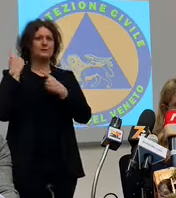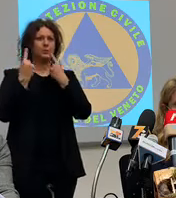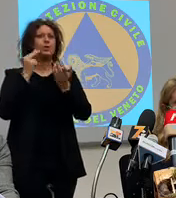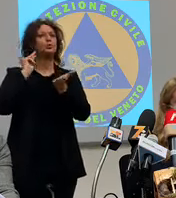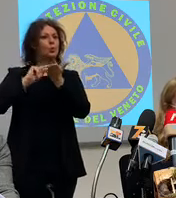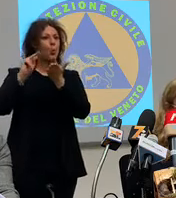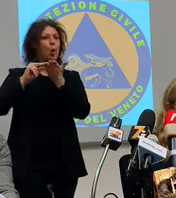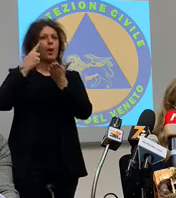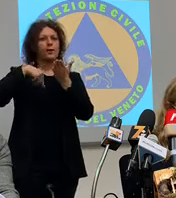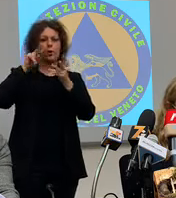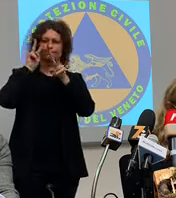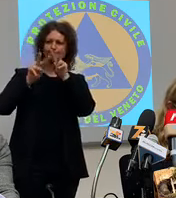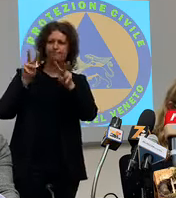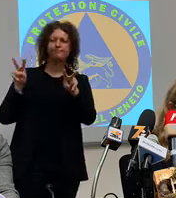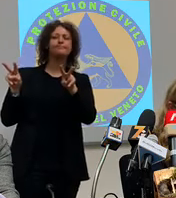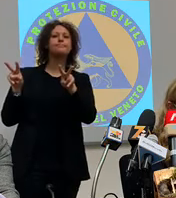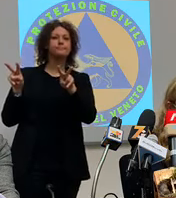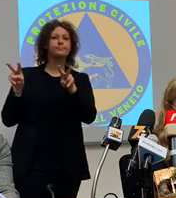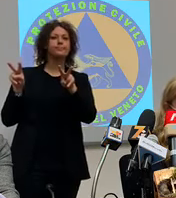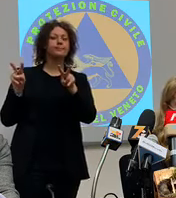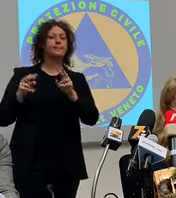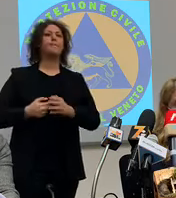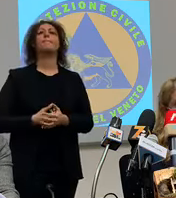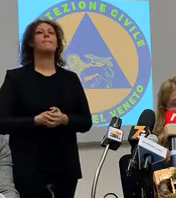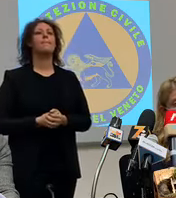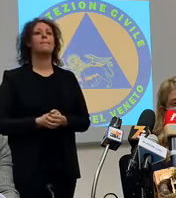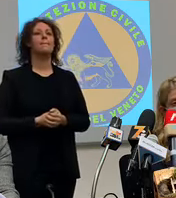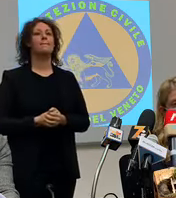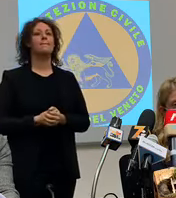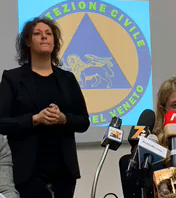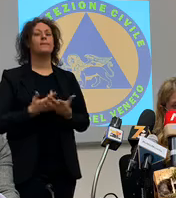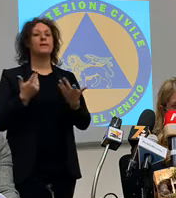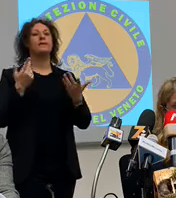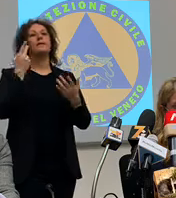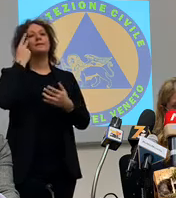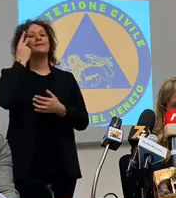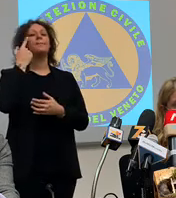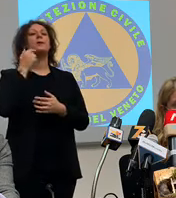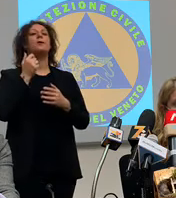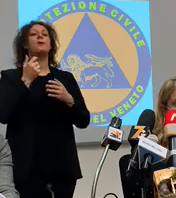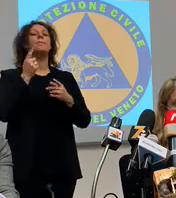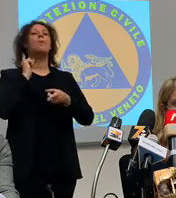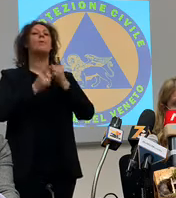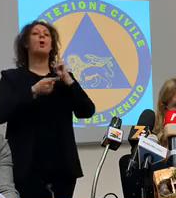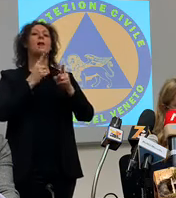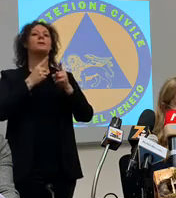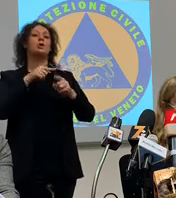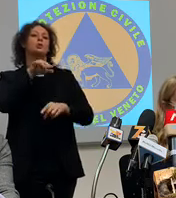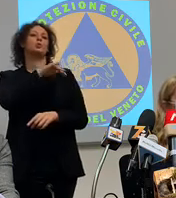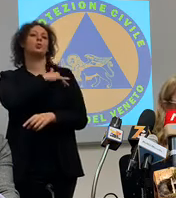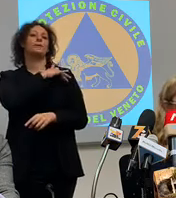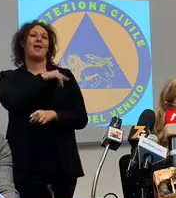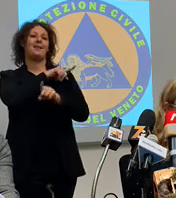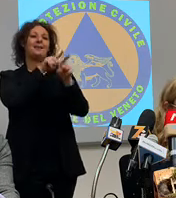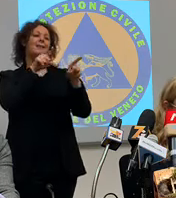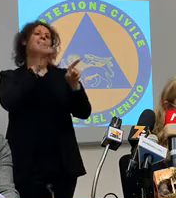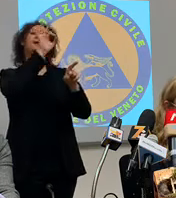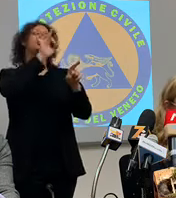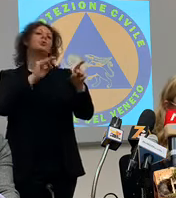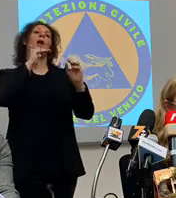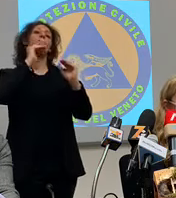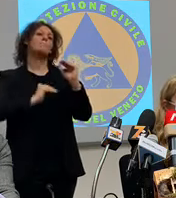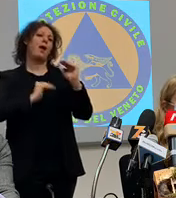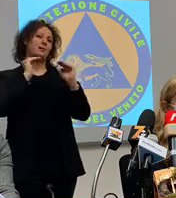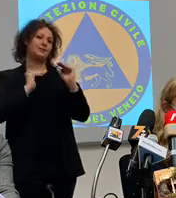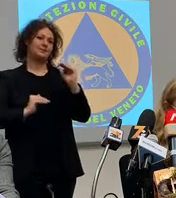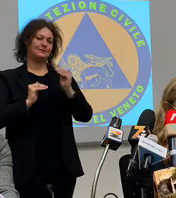monitorando rispetto alla a tutta la popolazione degli studenti sono naturalmente delle percentuali molto basse i bambini i